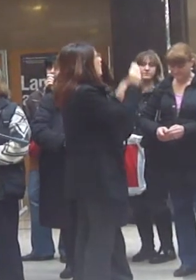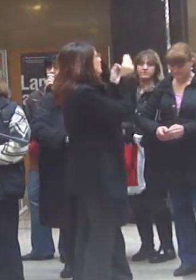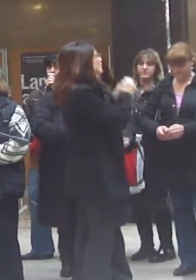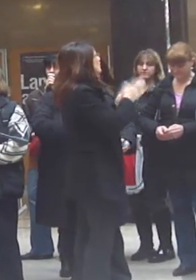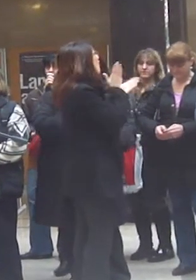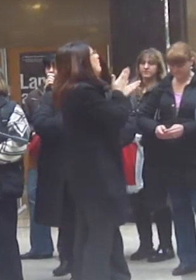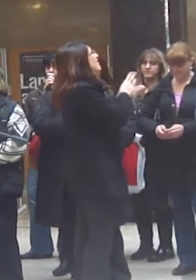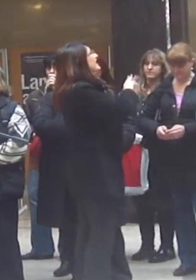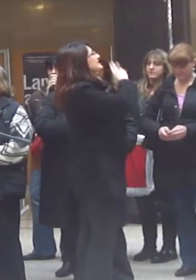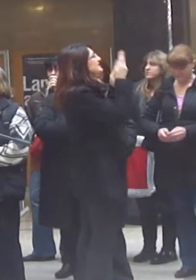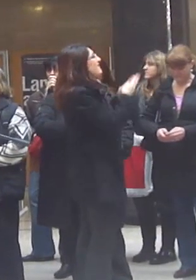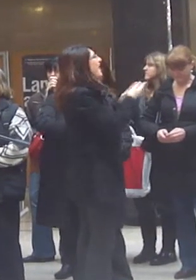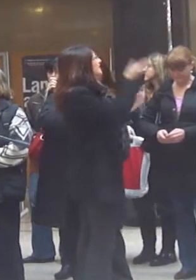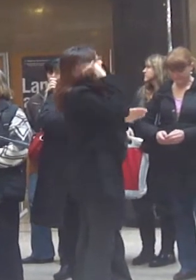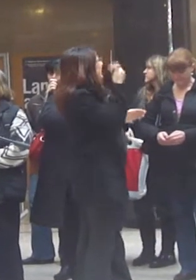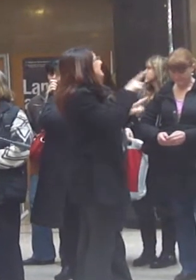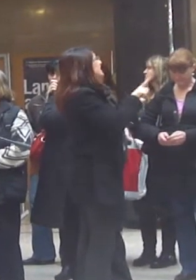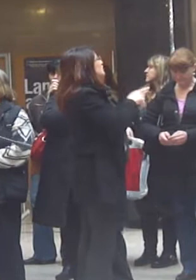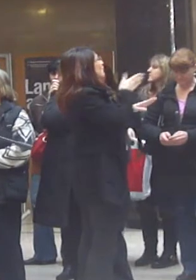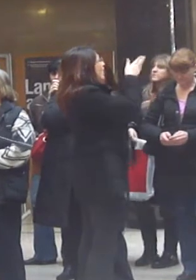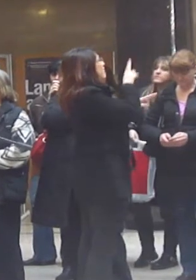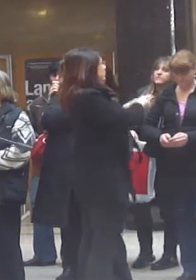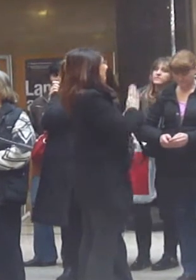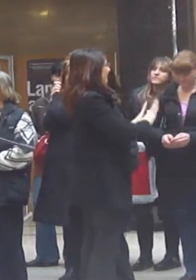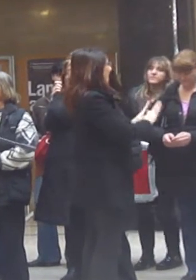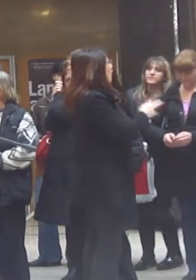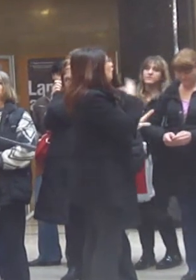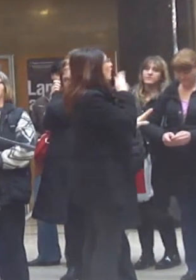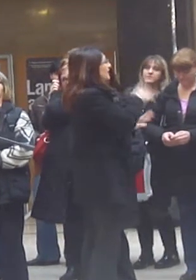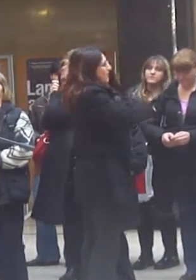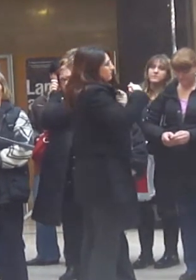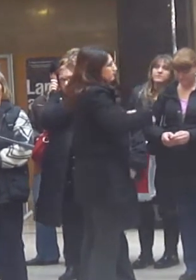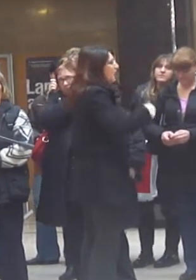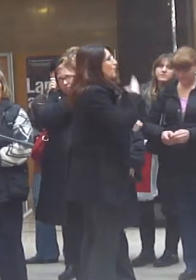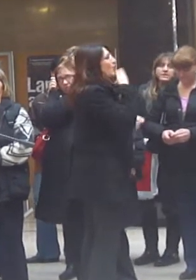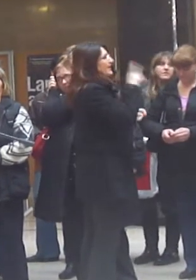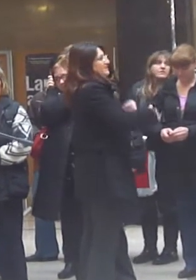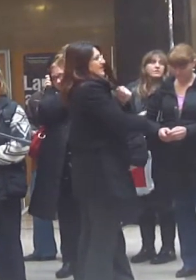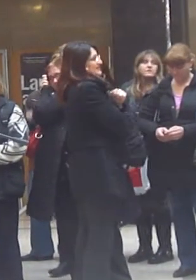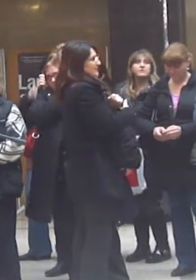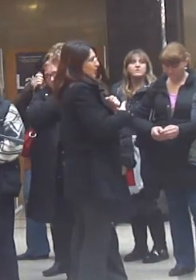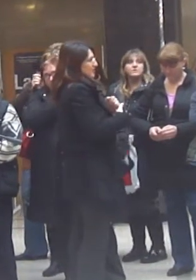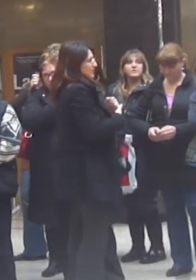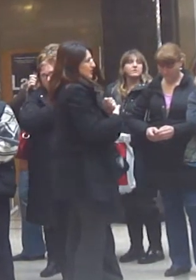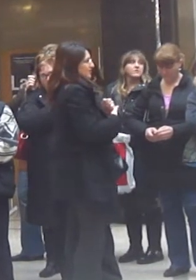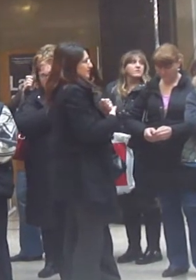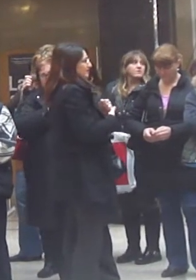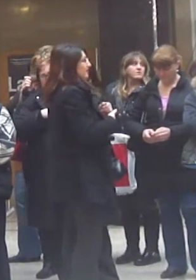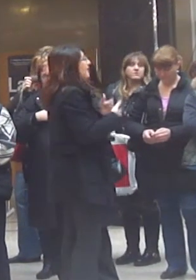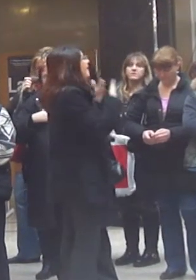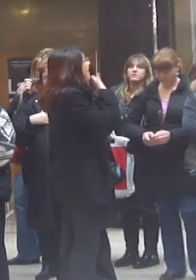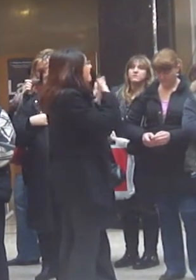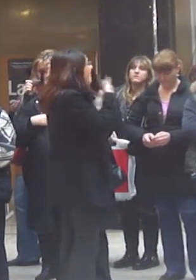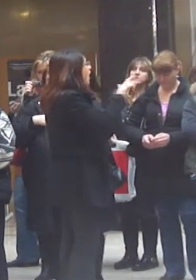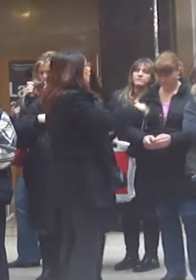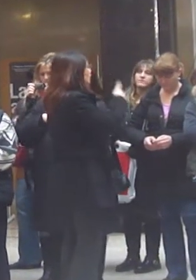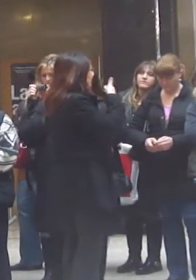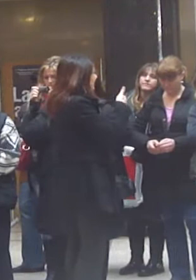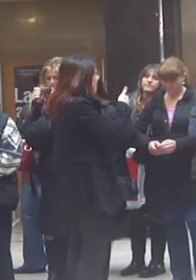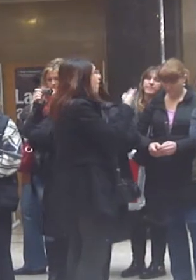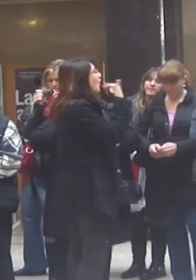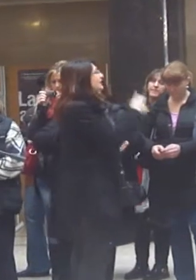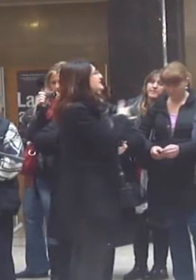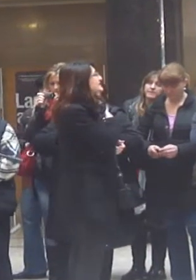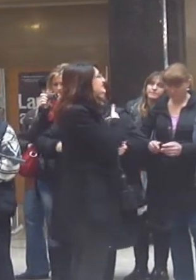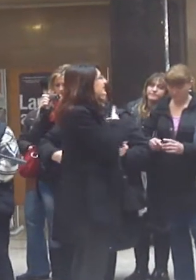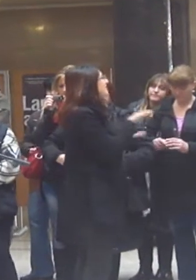je i bit će i budući. Bez obzira koliko dizali gospodarski standard grada Zagreba. Hvala vam još jednom od